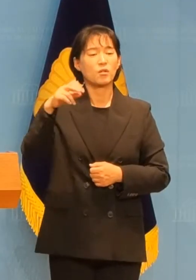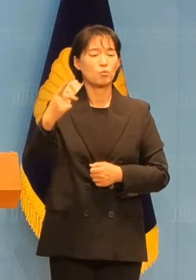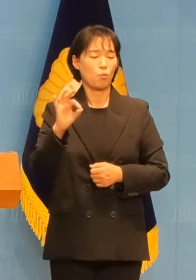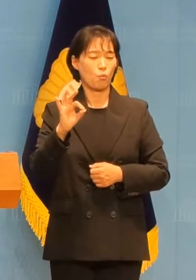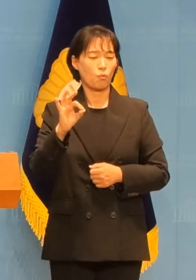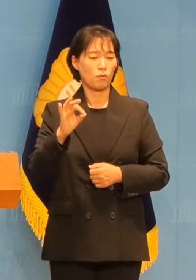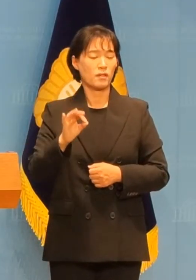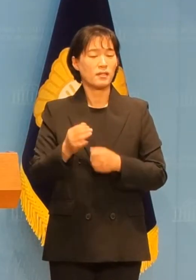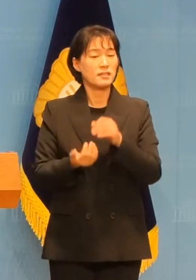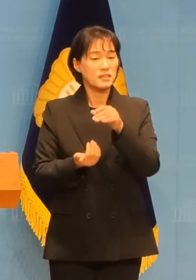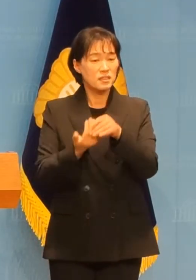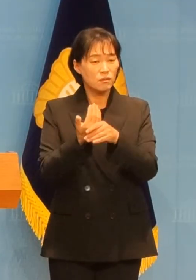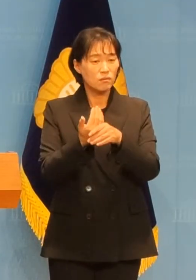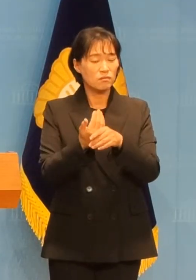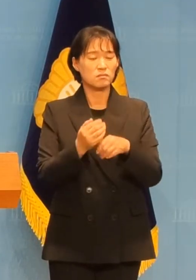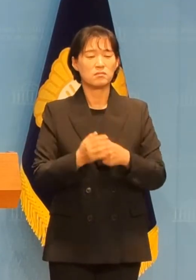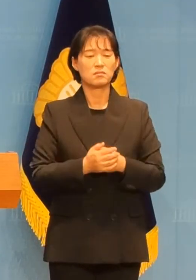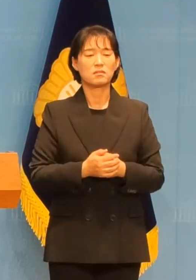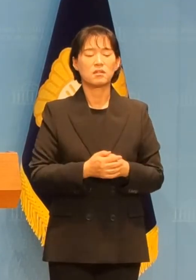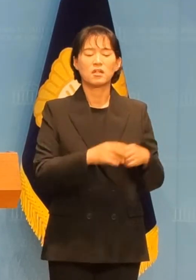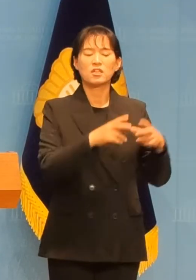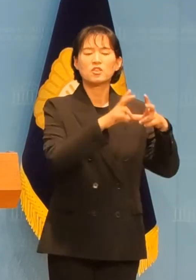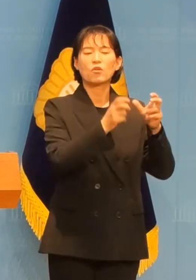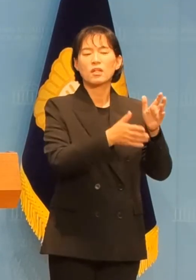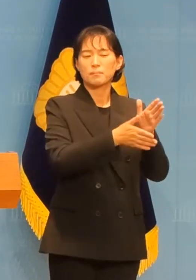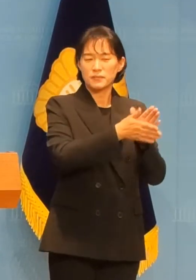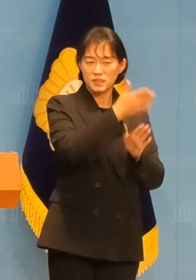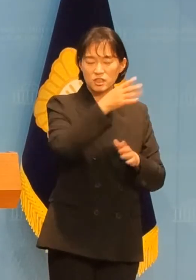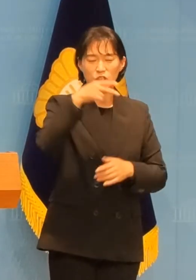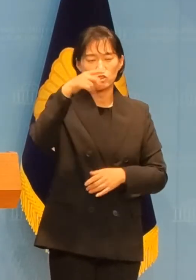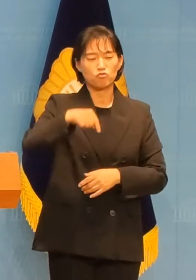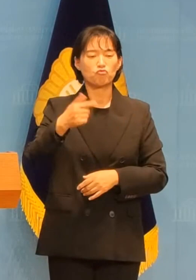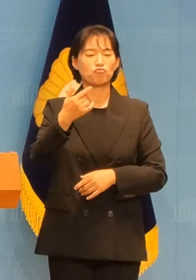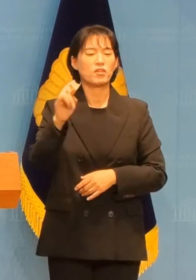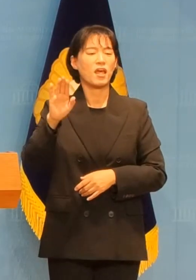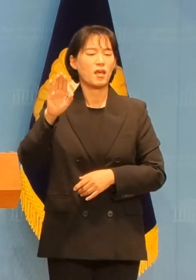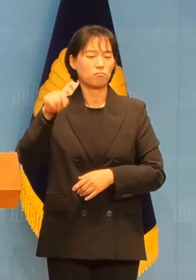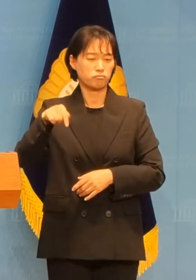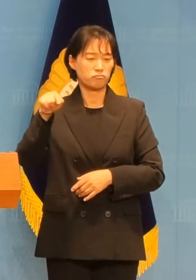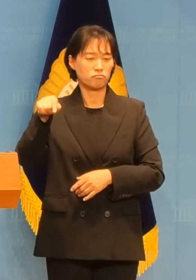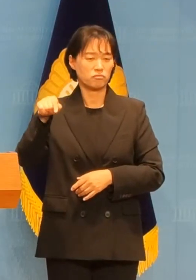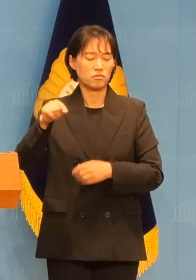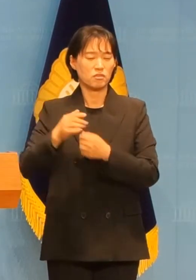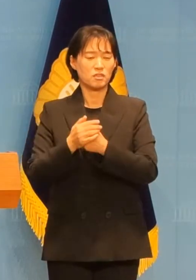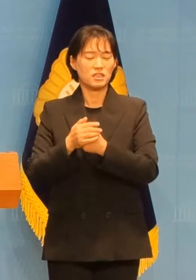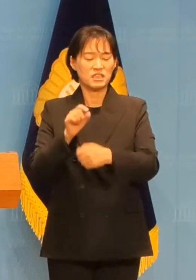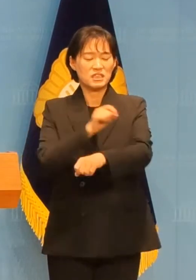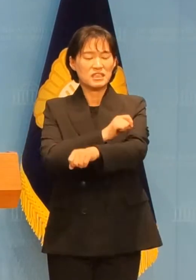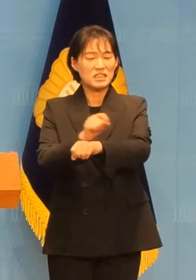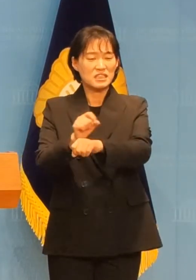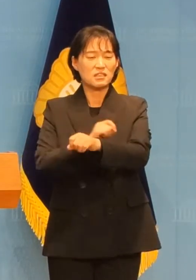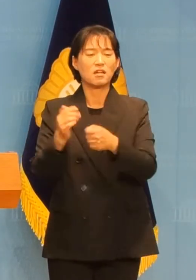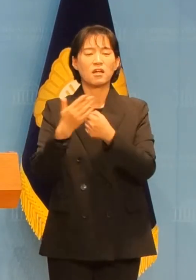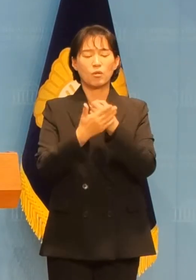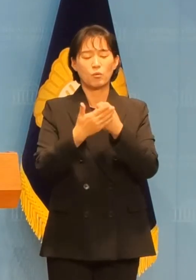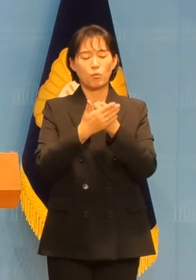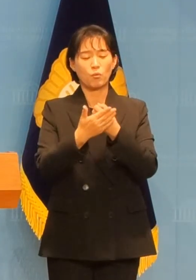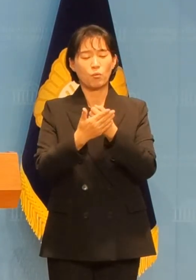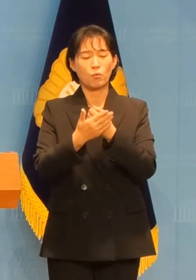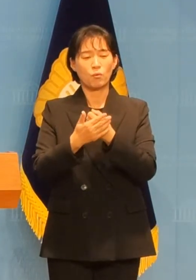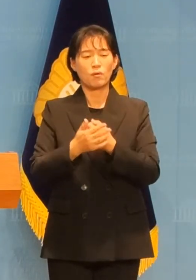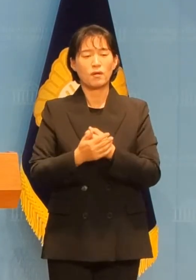원을 투자한 업자들이 성남시 수뇌부의 특혜로 사업자 지위를 확보하고